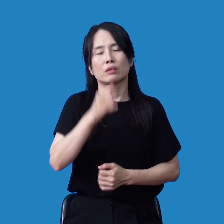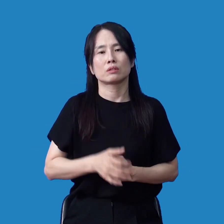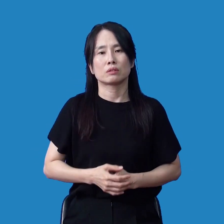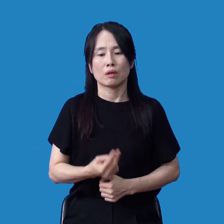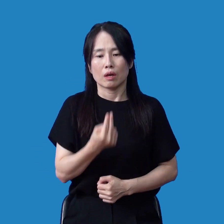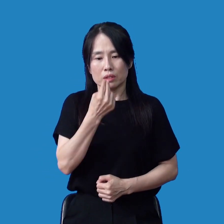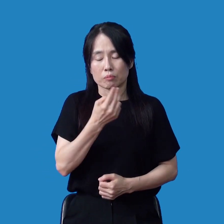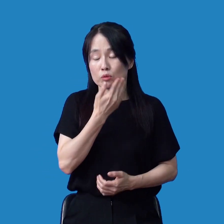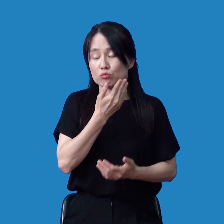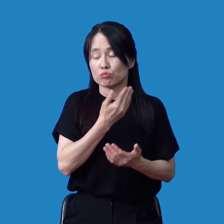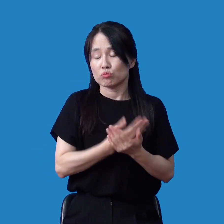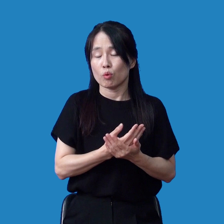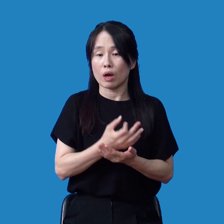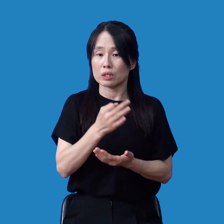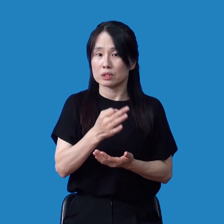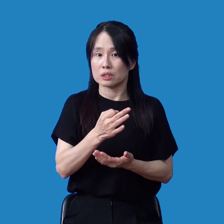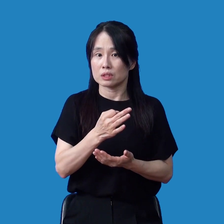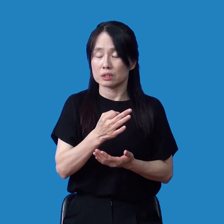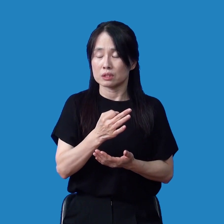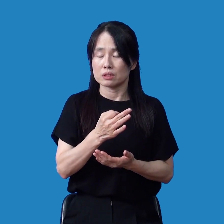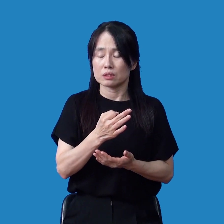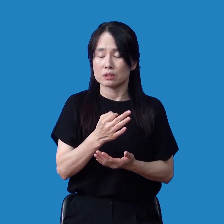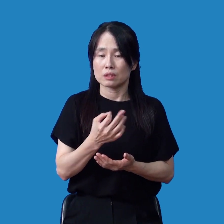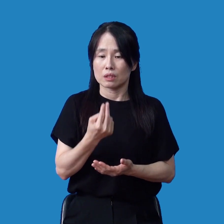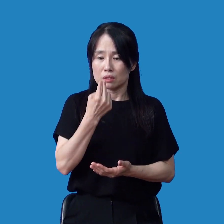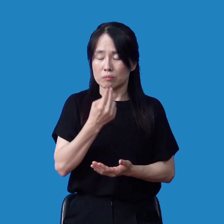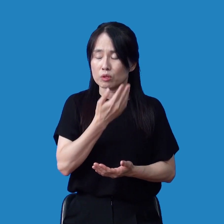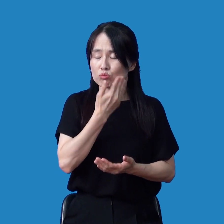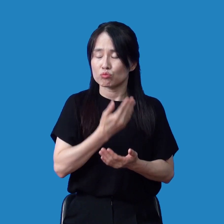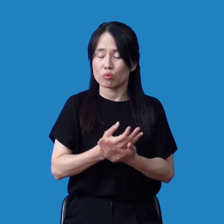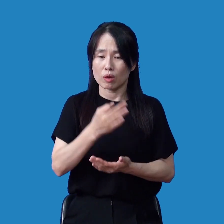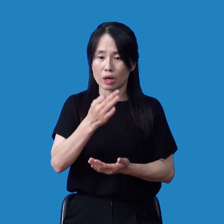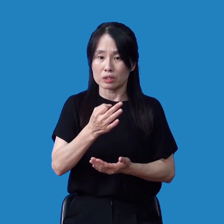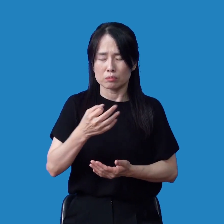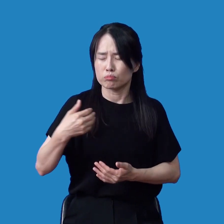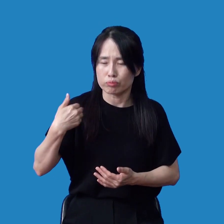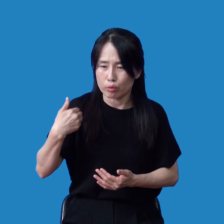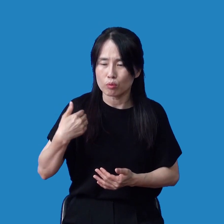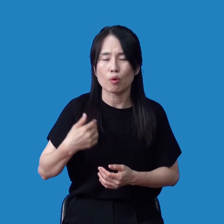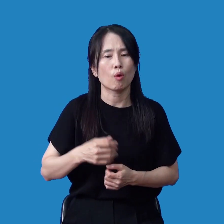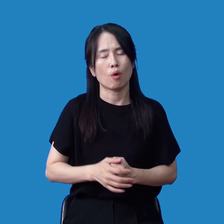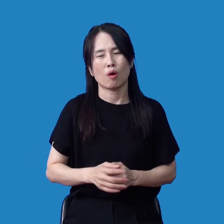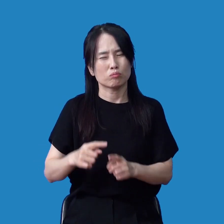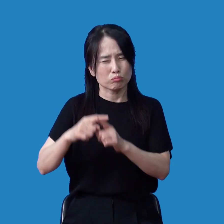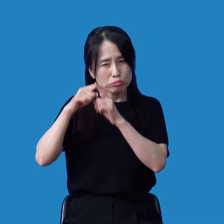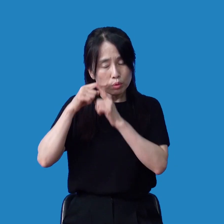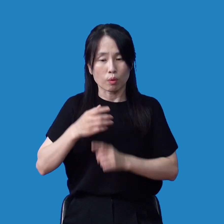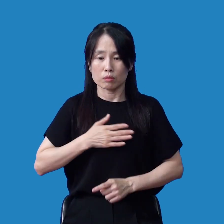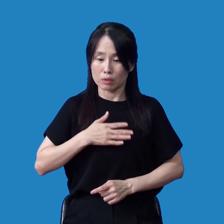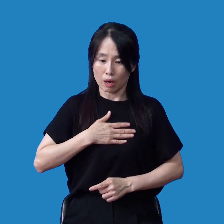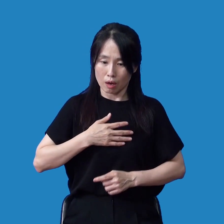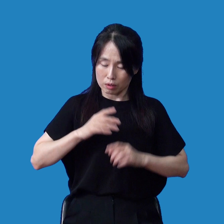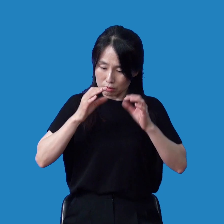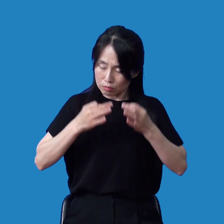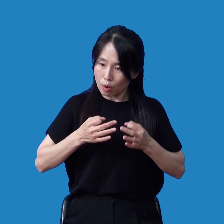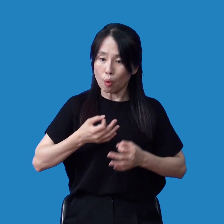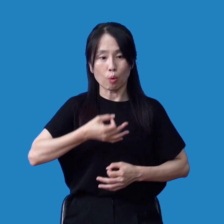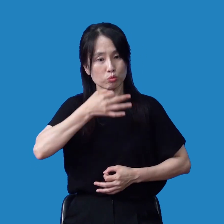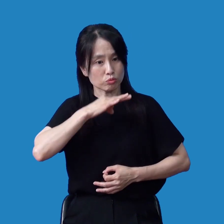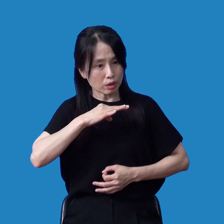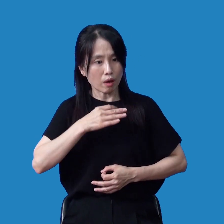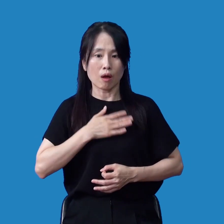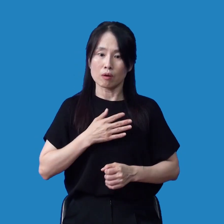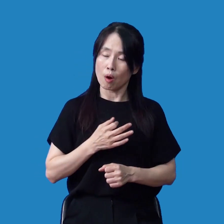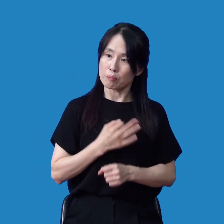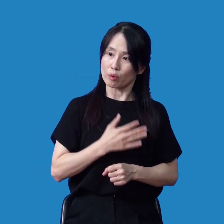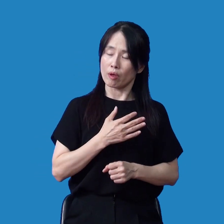생명의 고귀함, 그런 어떤 절대적인 가치는 없고 무조건 나에게 유리하고 나에게 편리하고